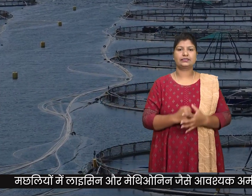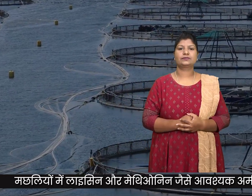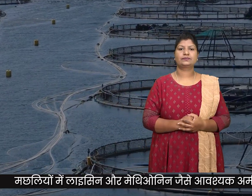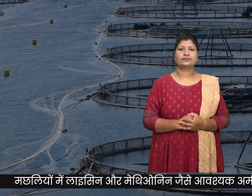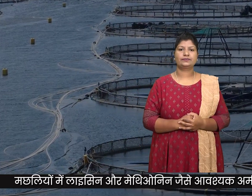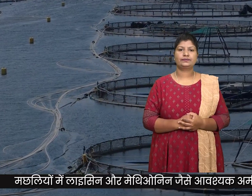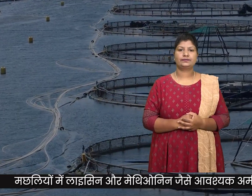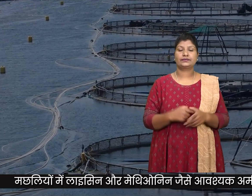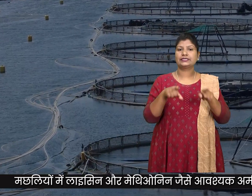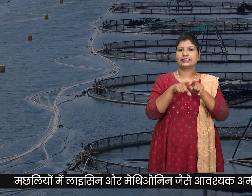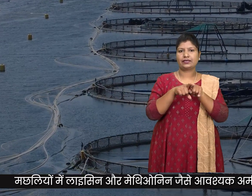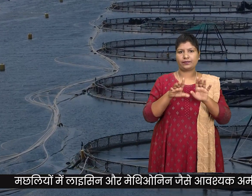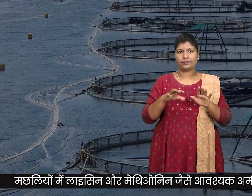और कैल्शियम,